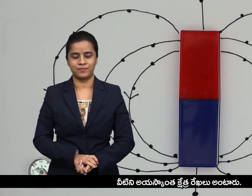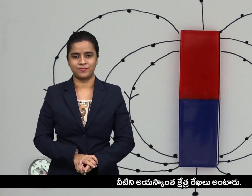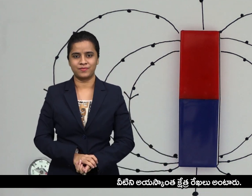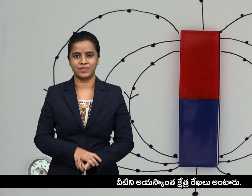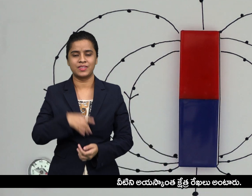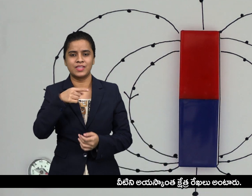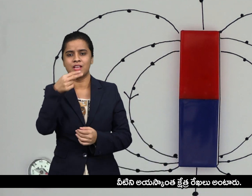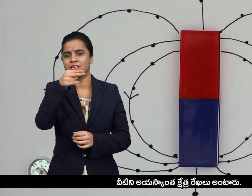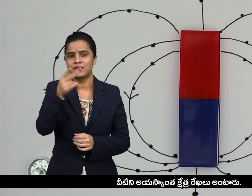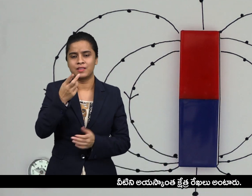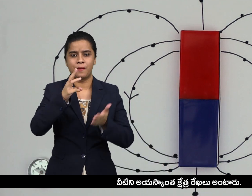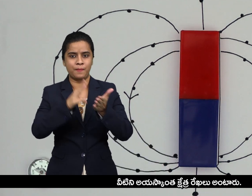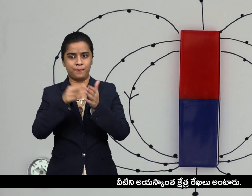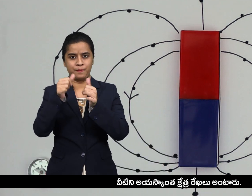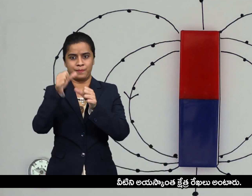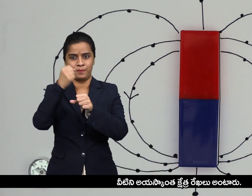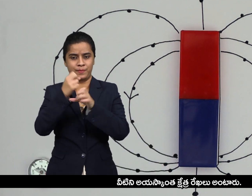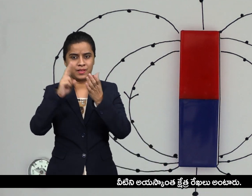వీటిని అయస్కాంత క్షేత్ర రేఖలు అంటారు.